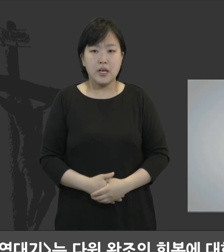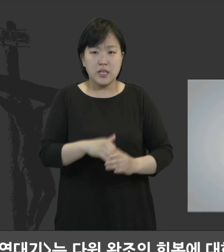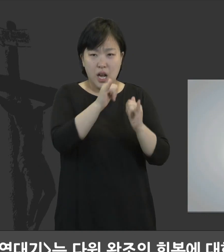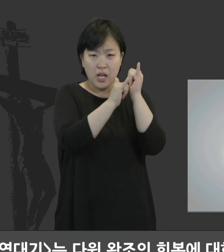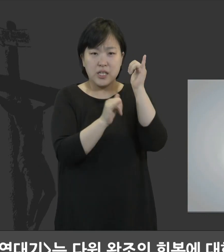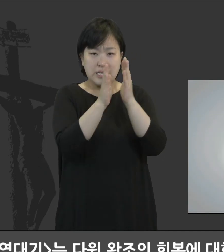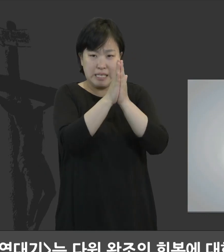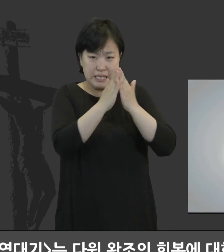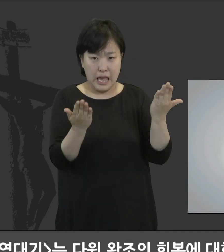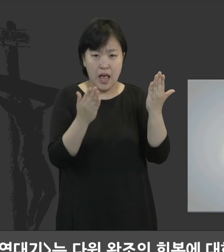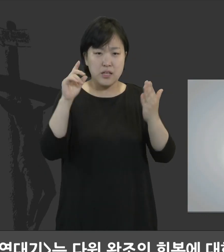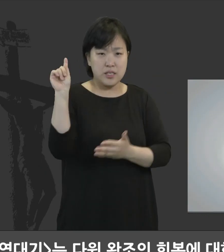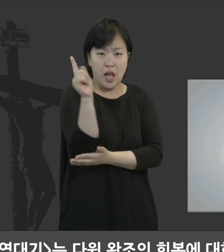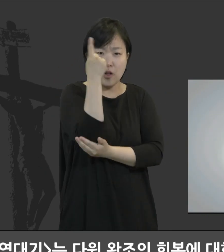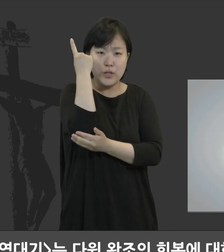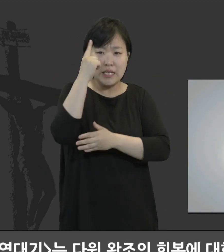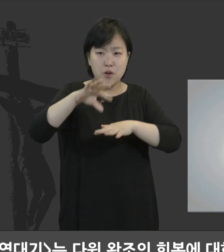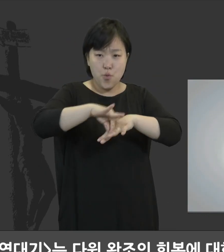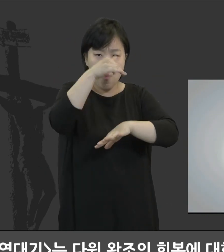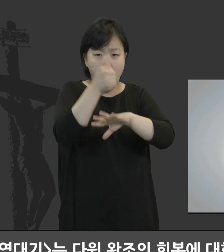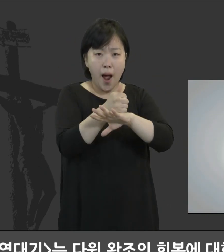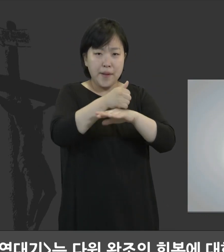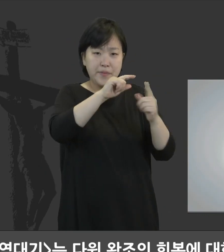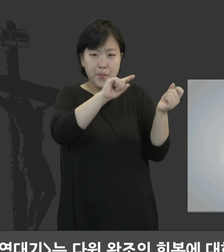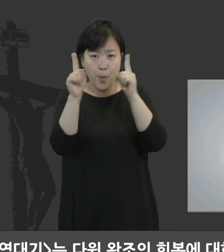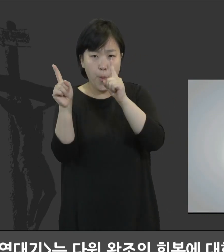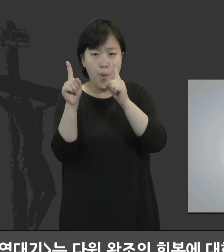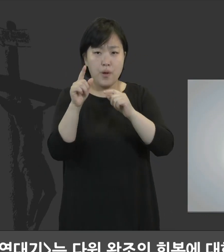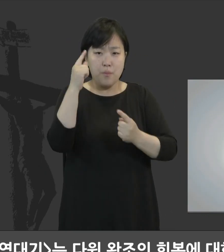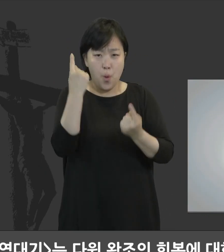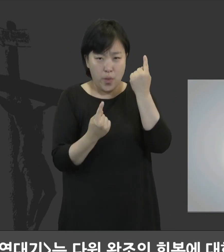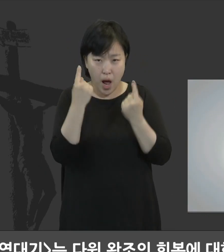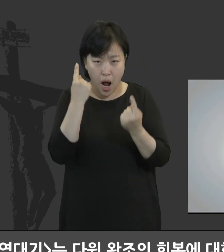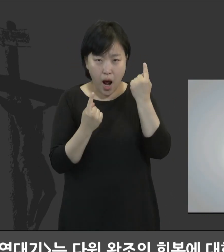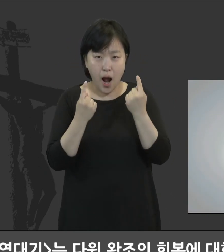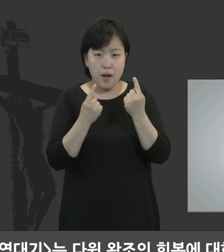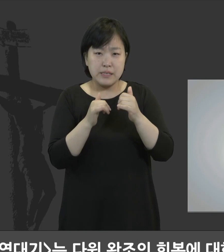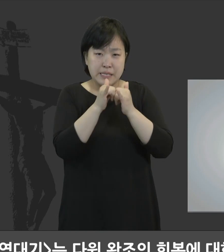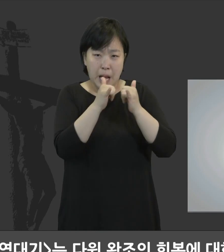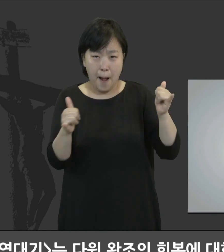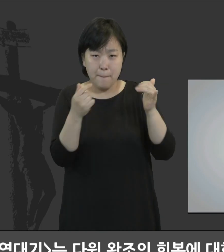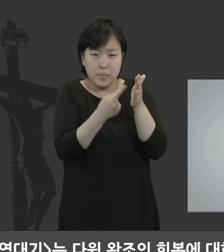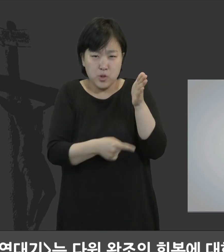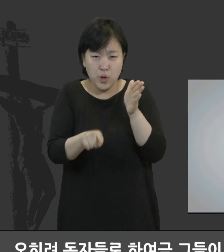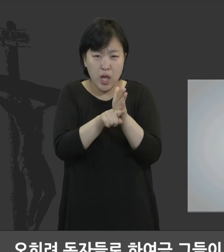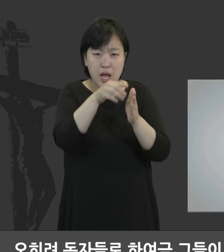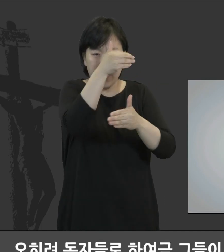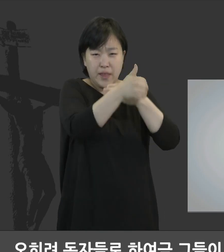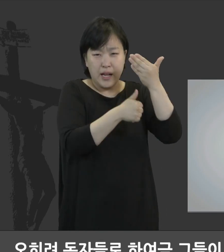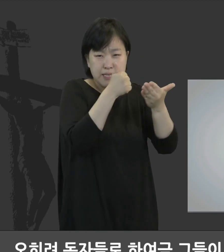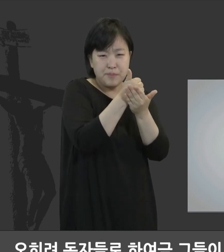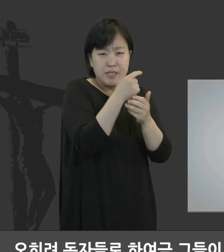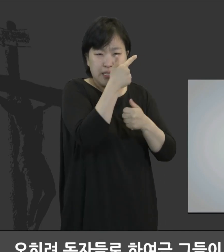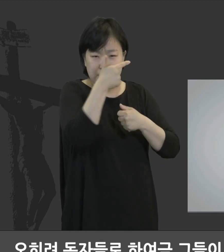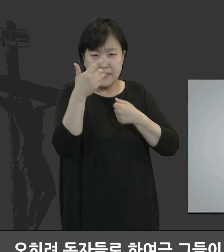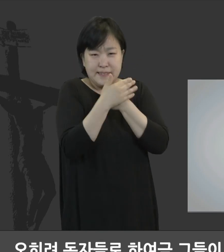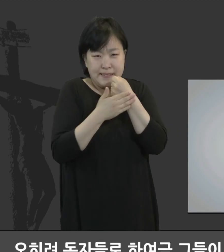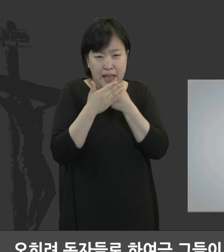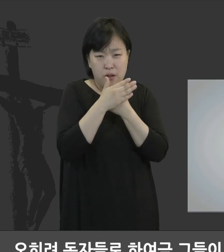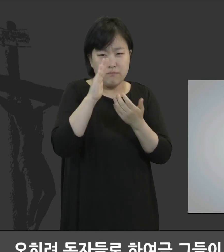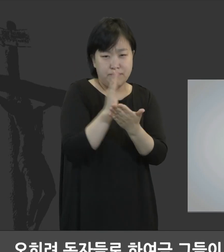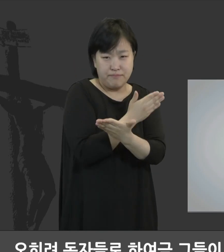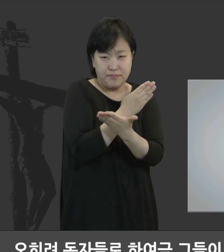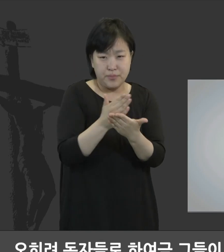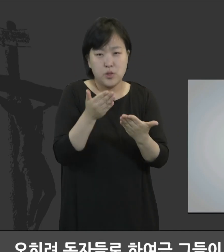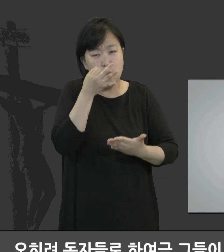역대기는 다윗 왕조의 회복에 대한 희망이나 기대감을 강하게 드러내지는 않습니다. 오히려 독자들로 하여금